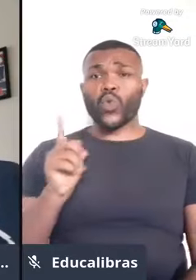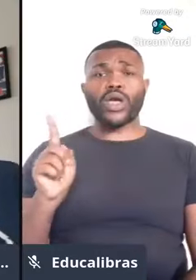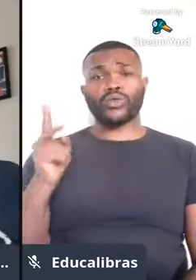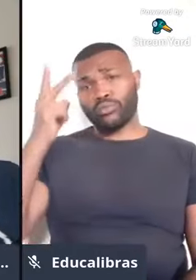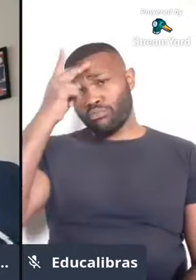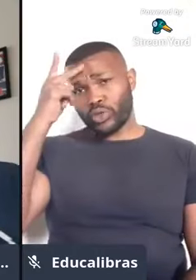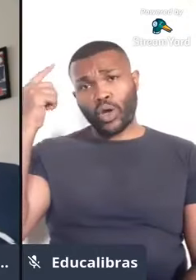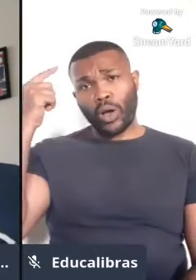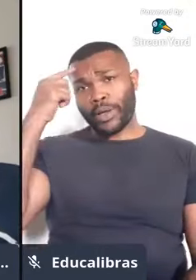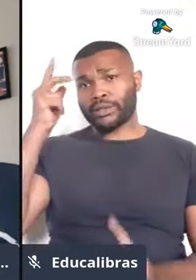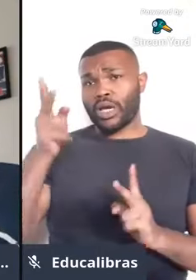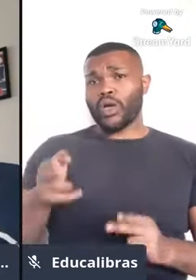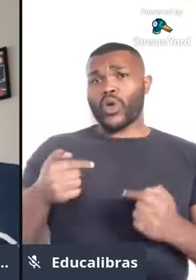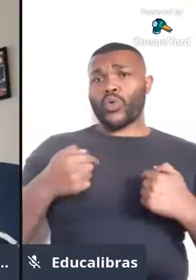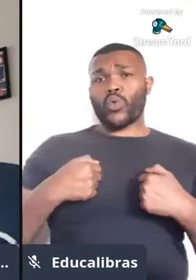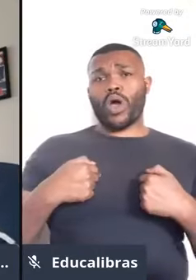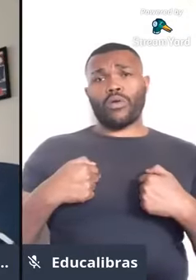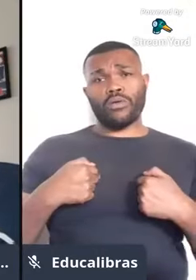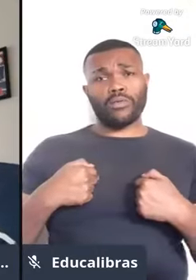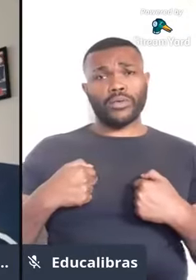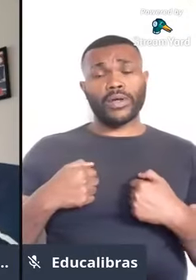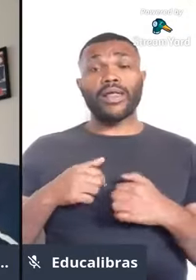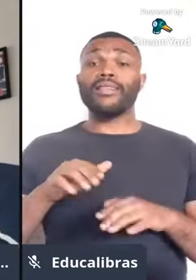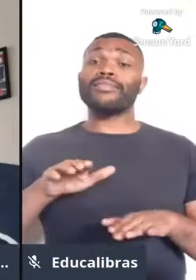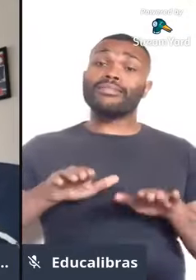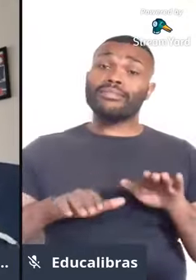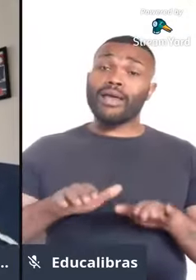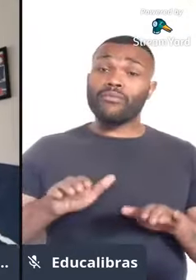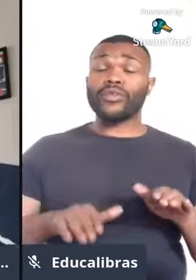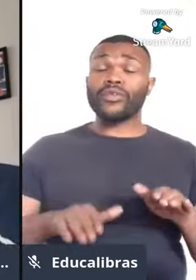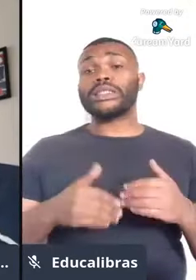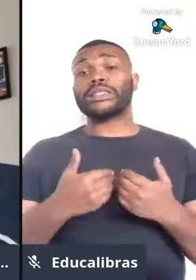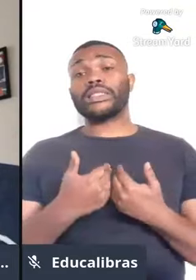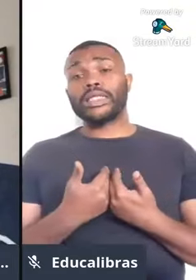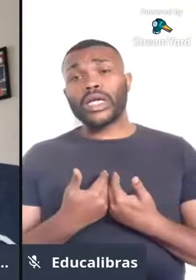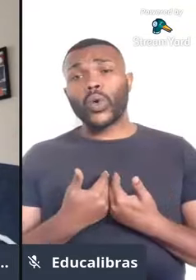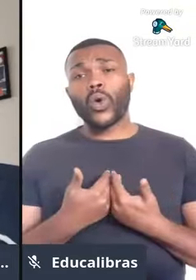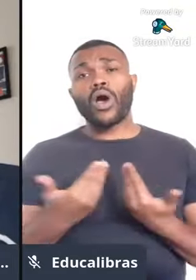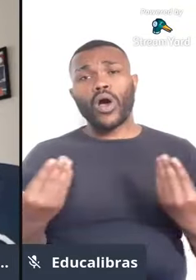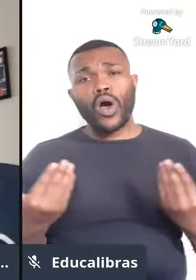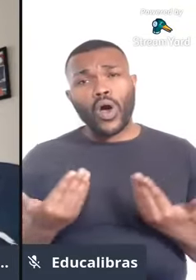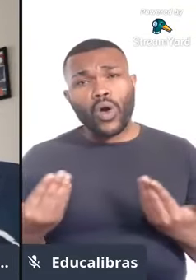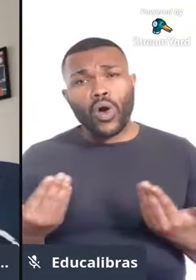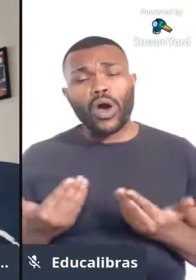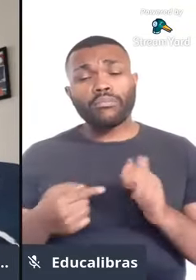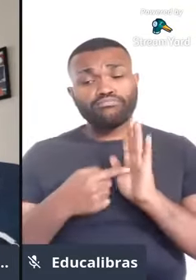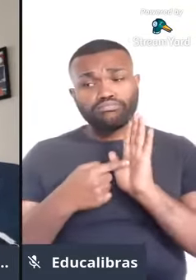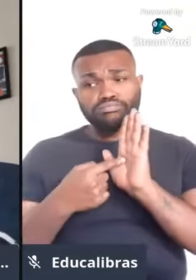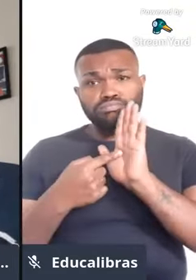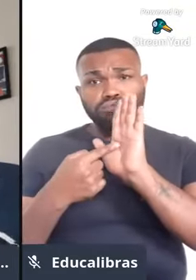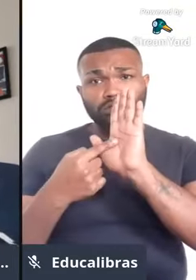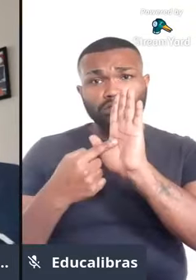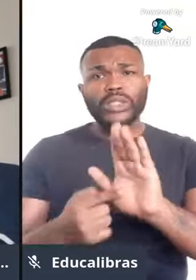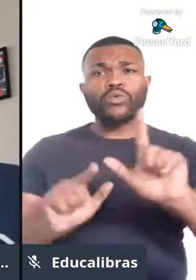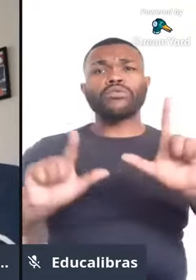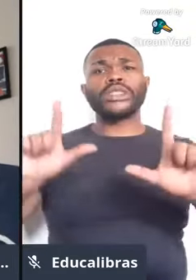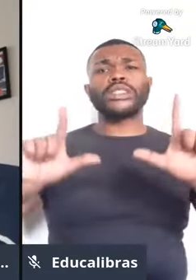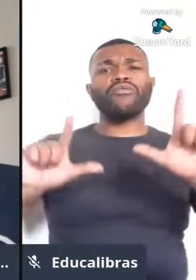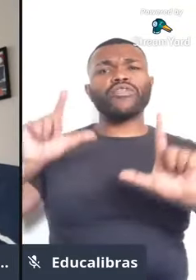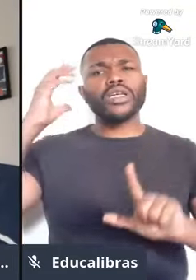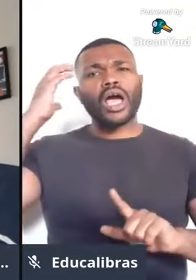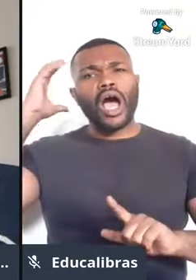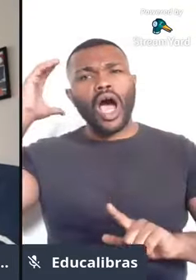Eu talvez esteja trazendo para esse universo da grande imprensa uma observação que ninguém nunca